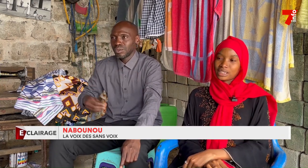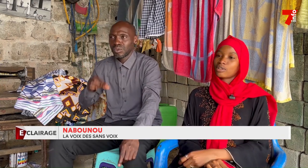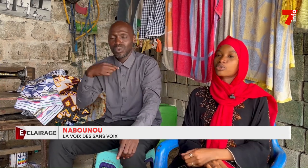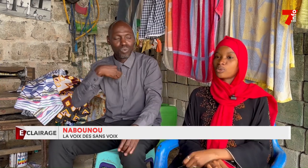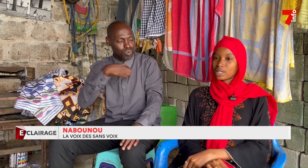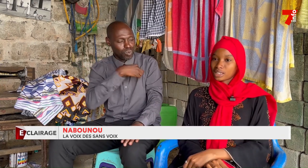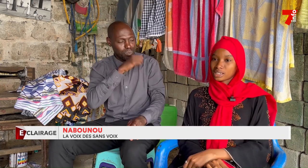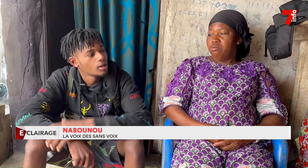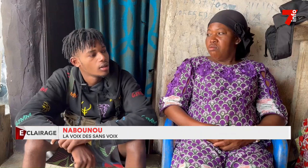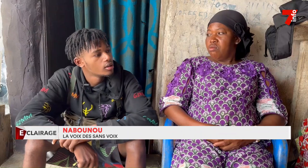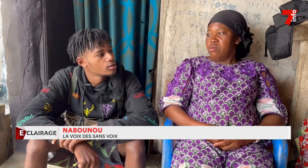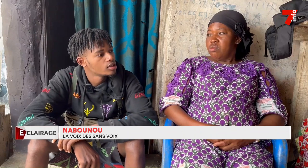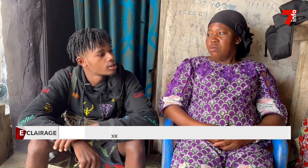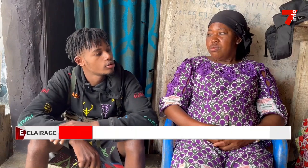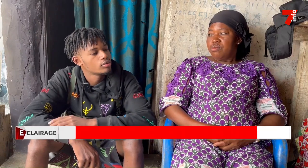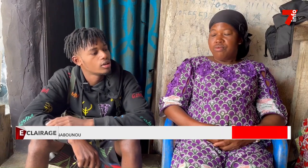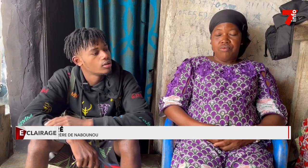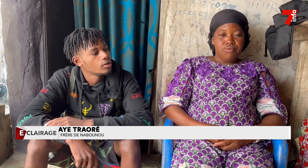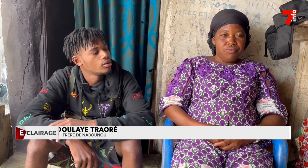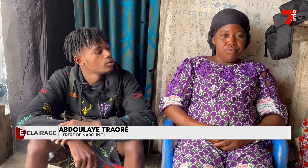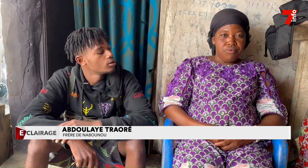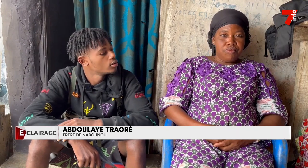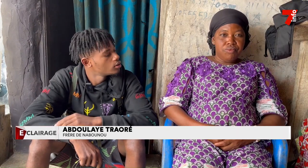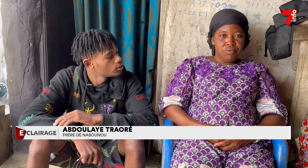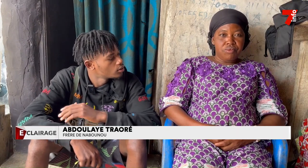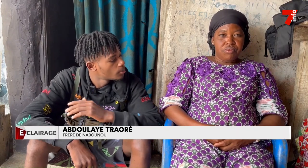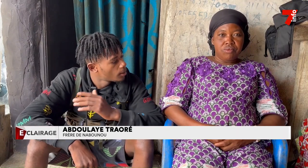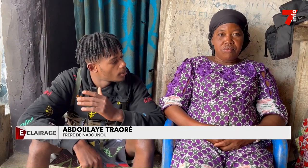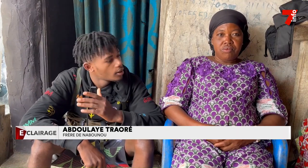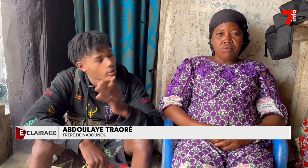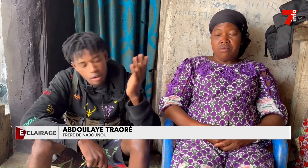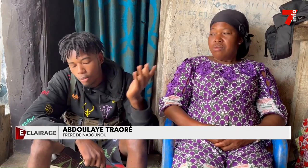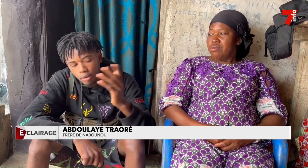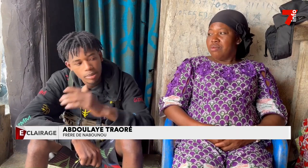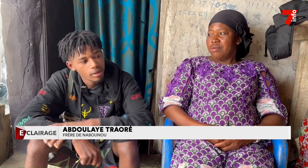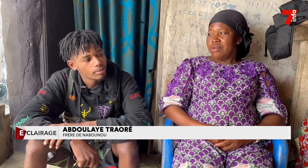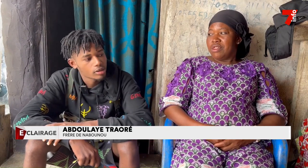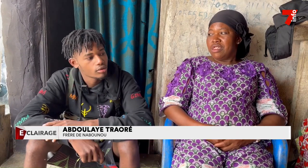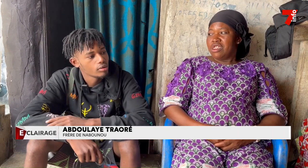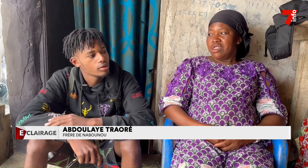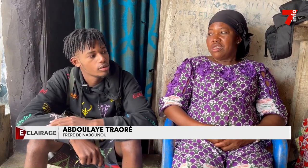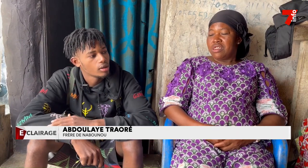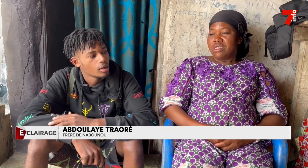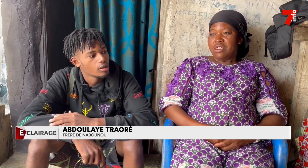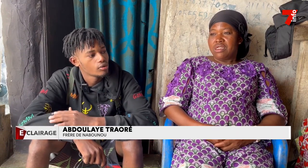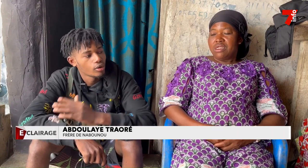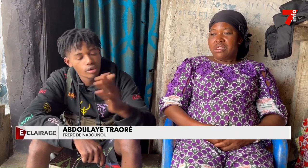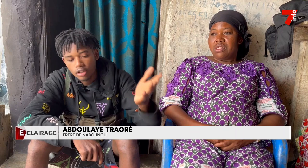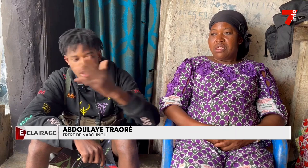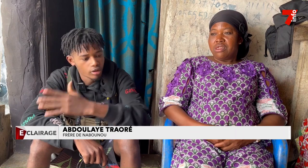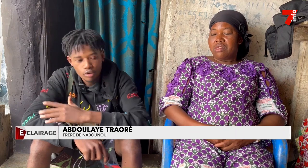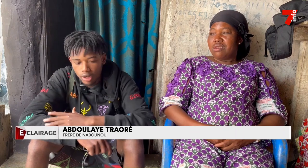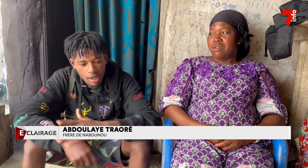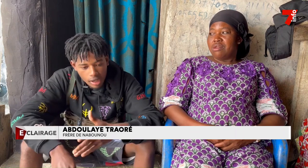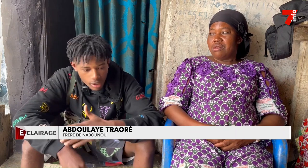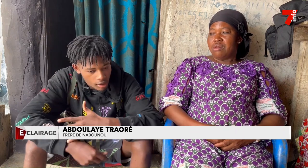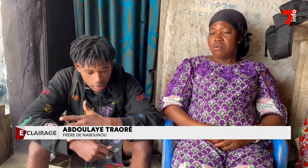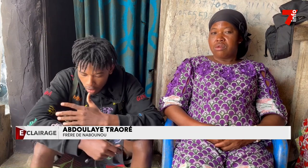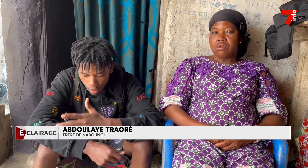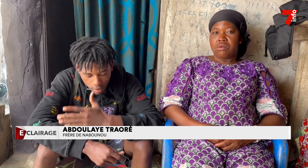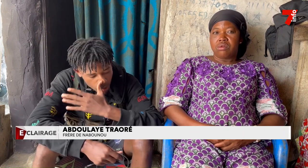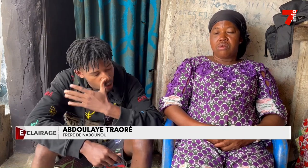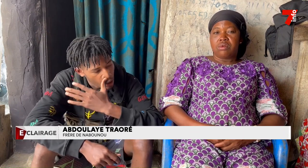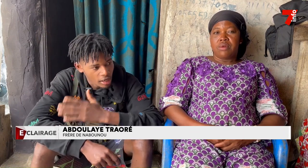Vraiment, c'est notre souhait. Je n jamais douté de ma mère et de mon père, parce que c'est eux qui sont là